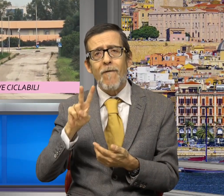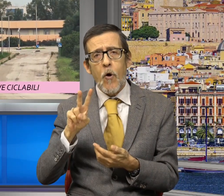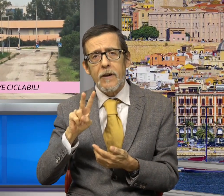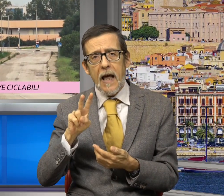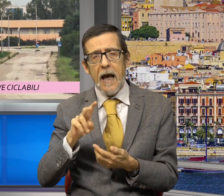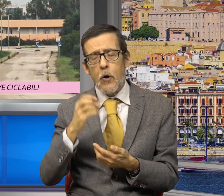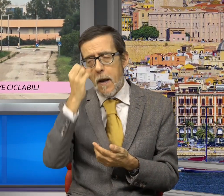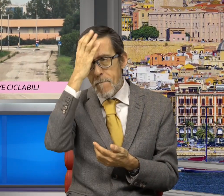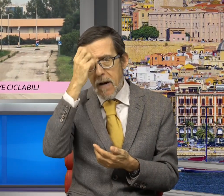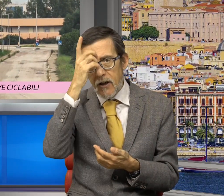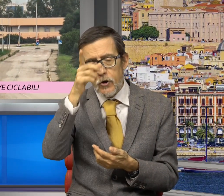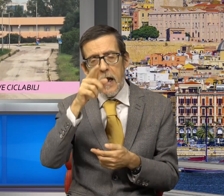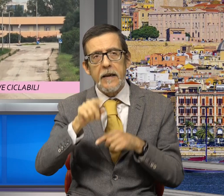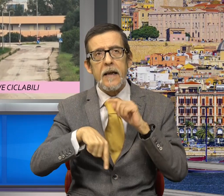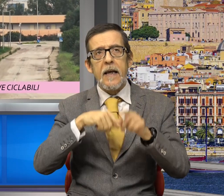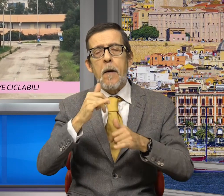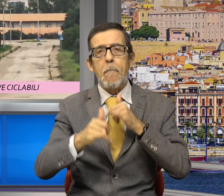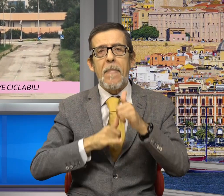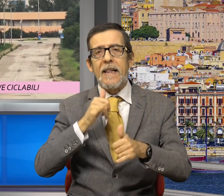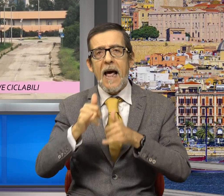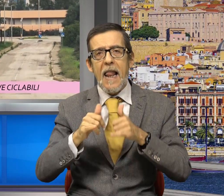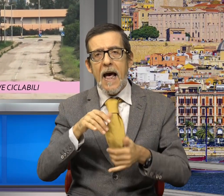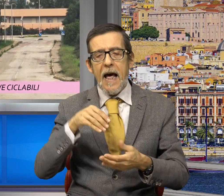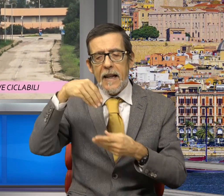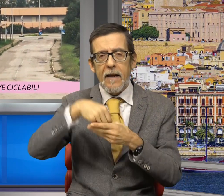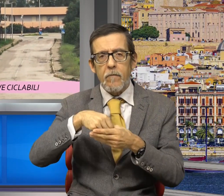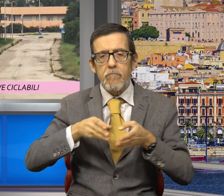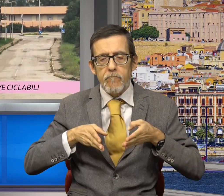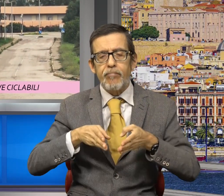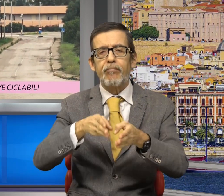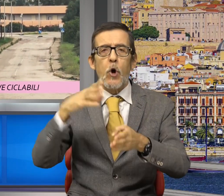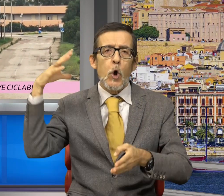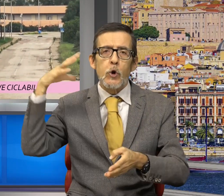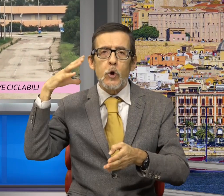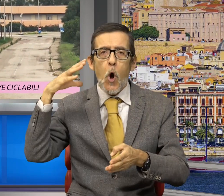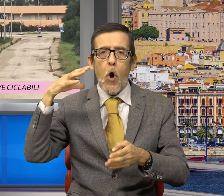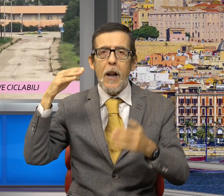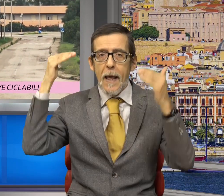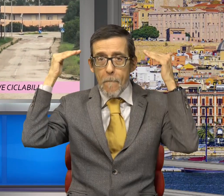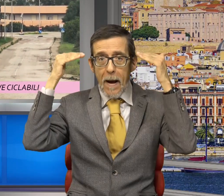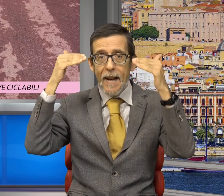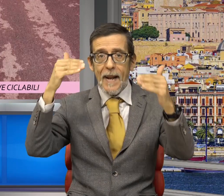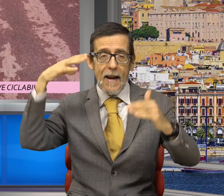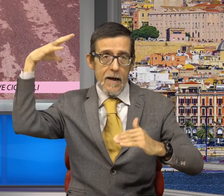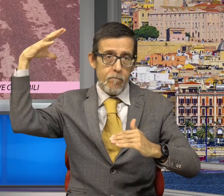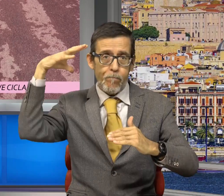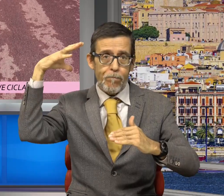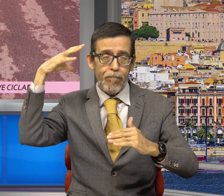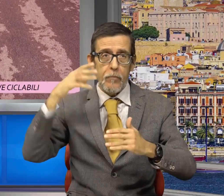pedalare lungo una pista ciclabile immersa nel verde, con il sole che alimenta i pannelli fotovoltaici sopra di noi, generando energia pulita.